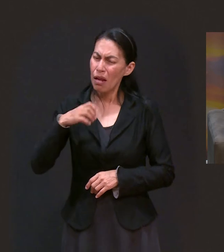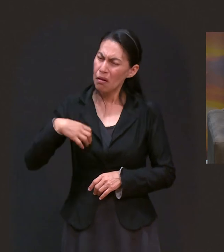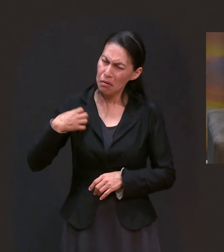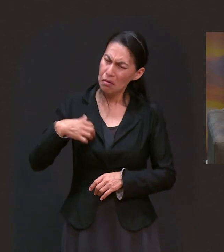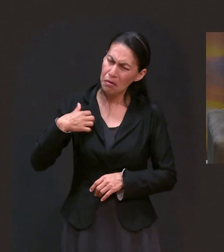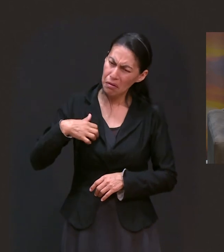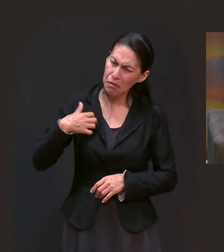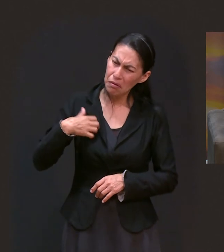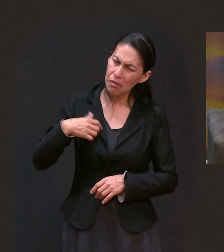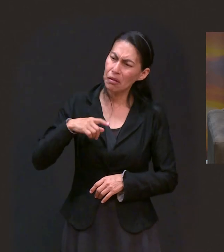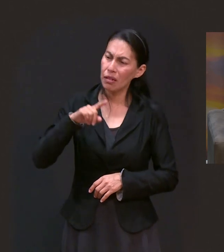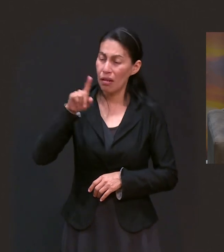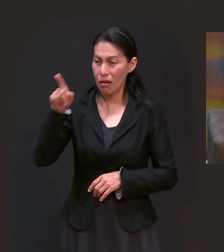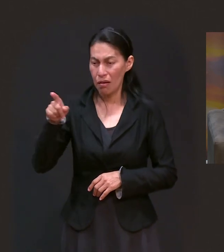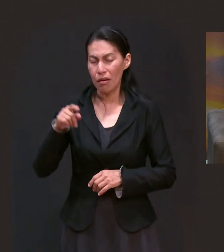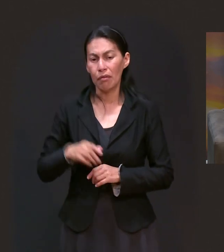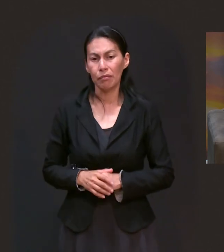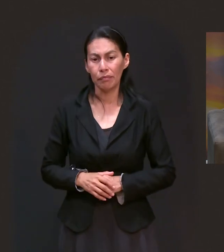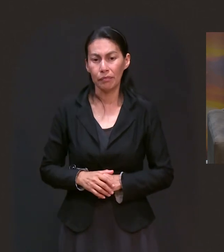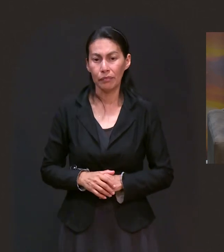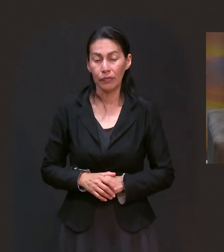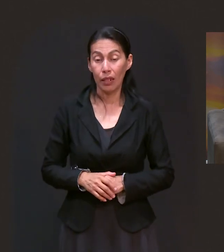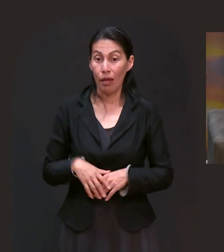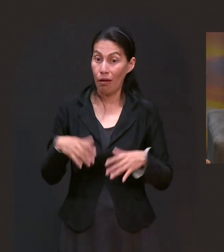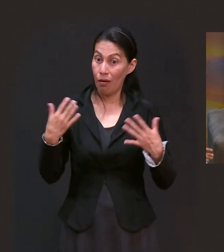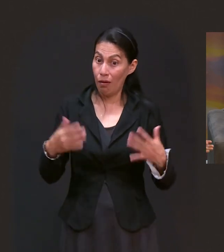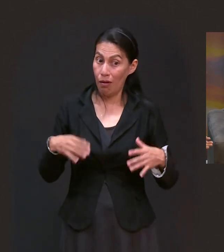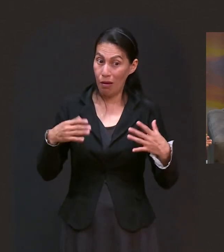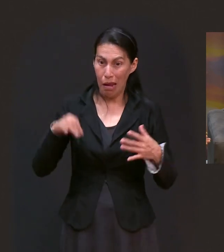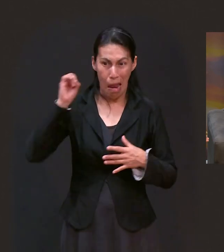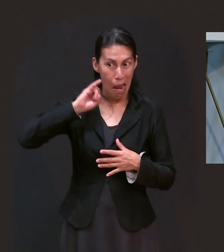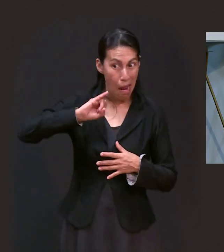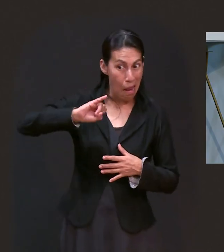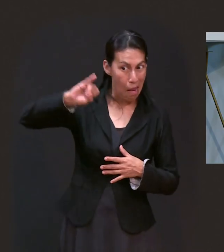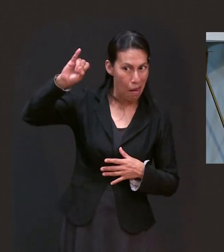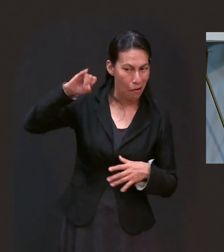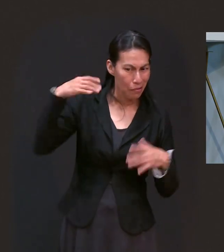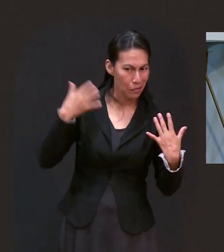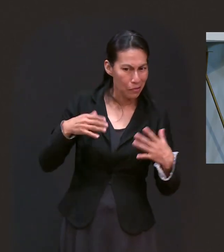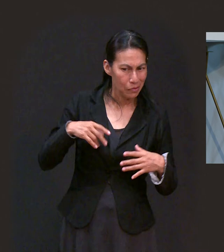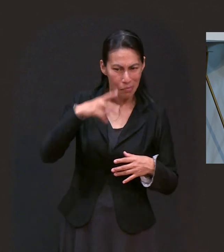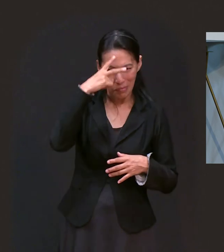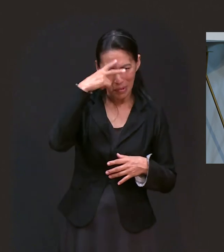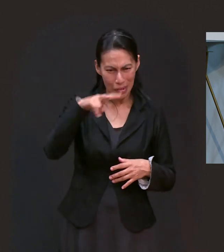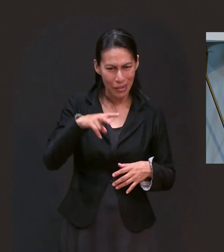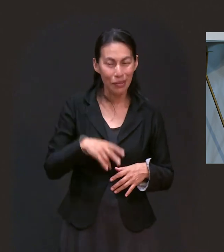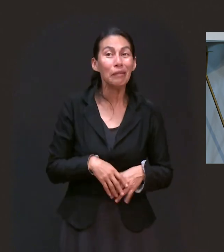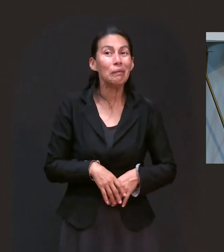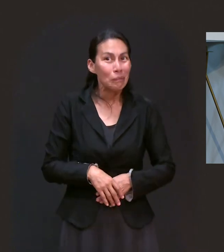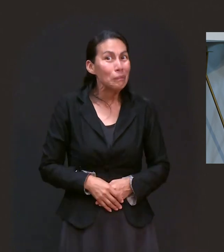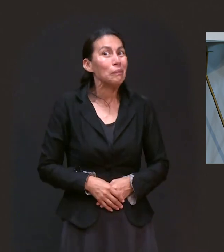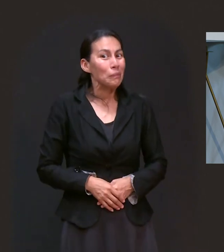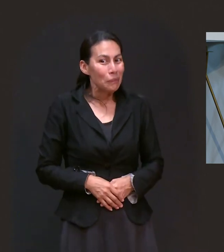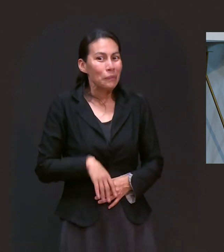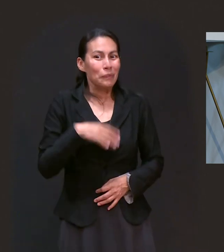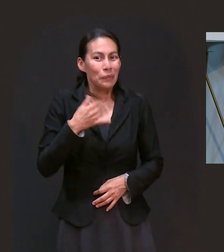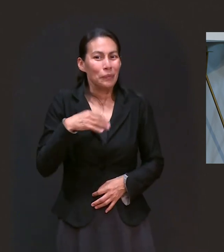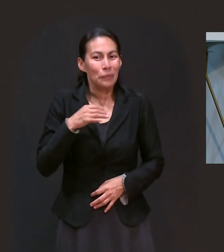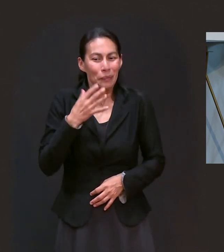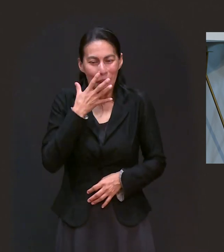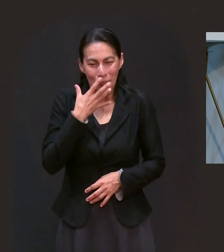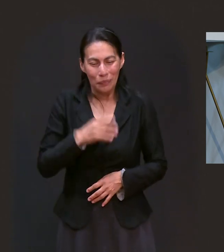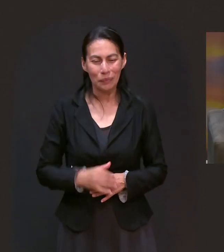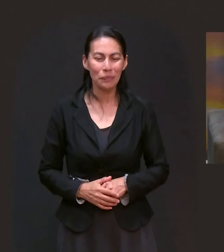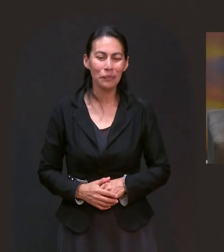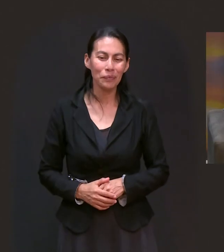terminada messi en argentina era buenos airea y está tú y yo y llegaron muy lejos más que argentina llegaron hasta